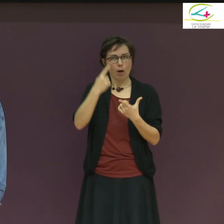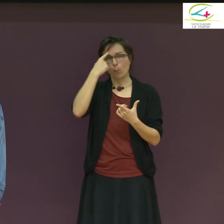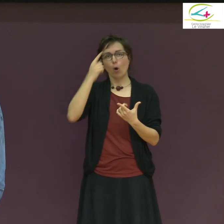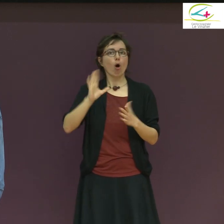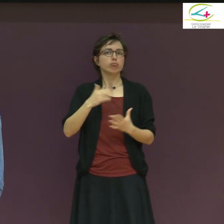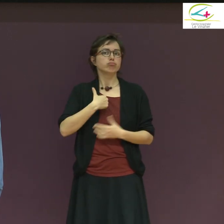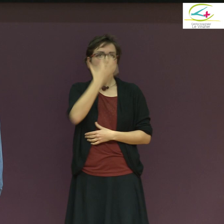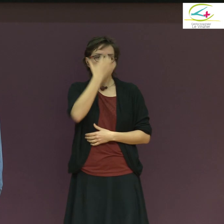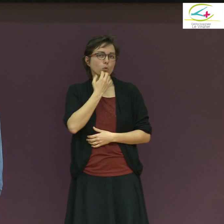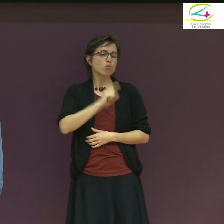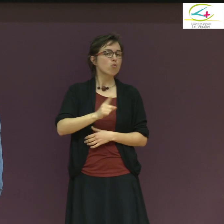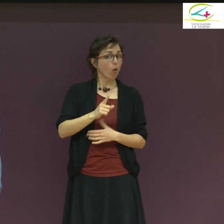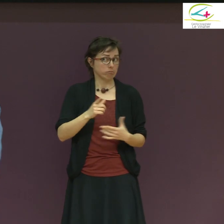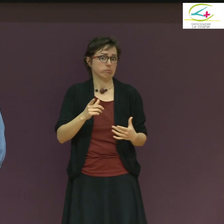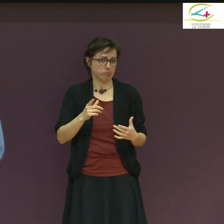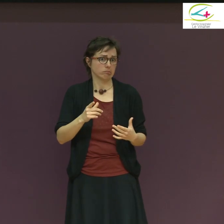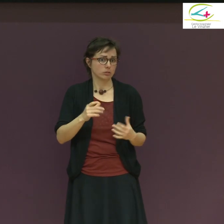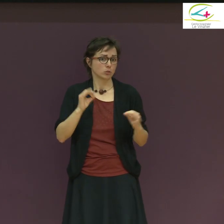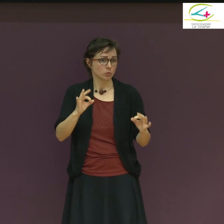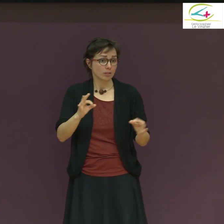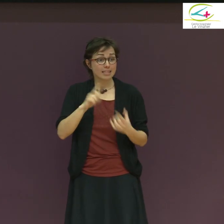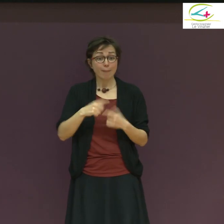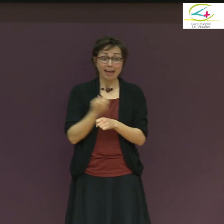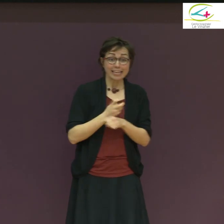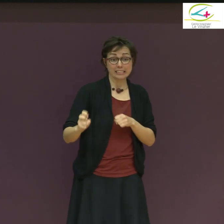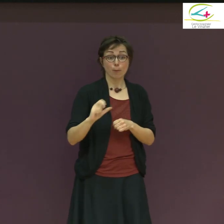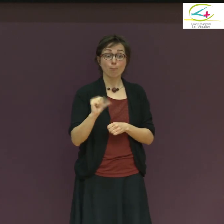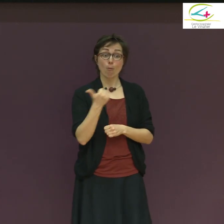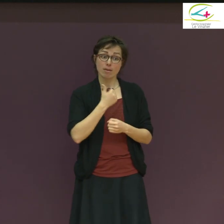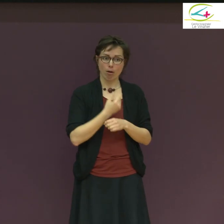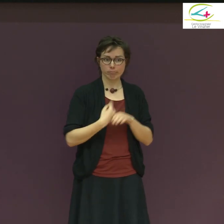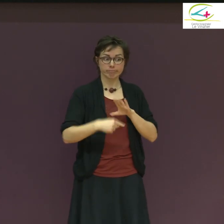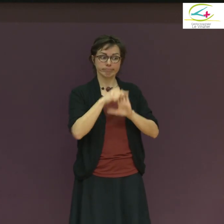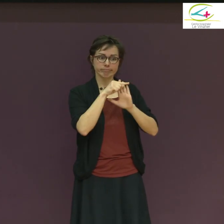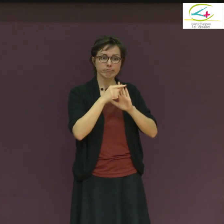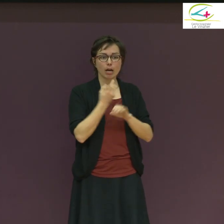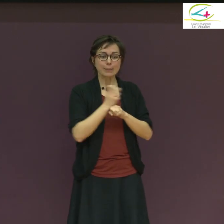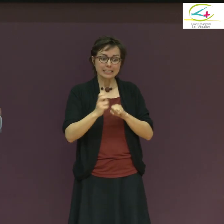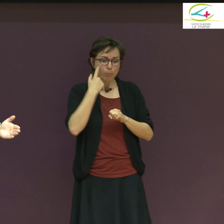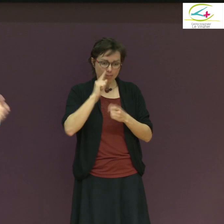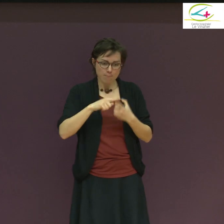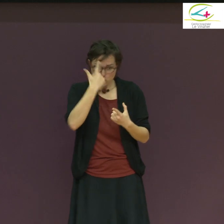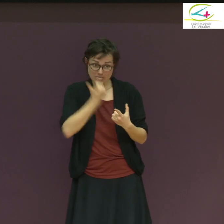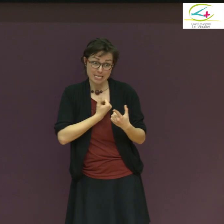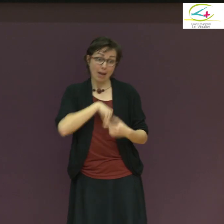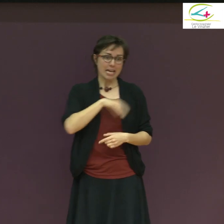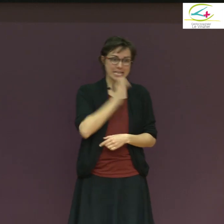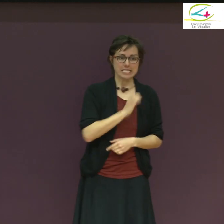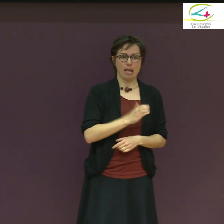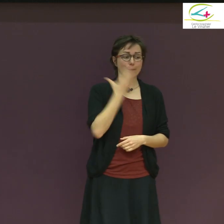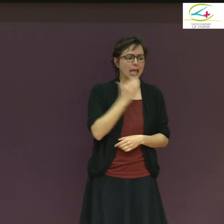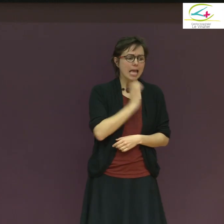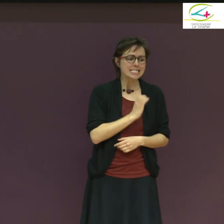que le premier facteur de risque de mort par suicide, c'est la tentative de suicide. Donc le fait d'en faire